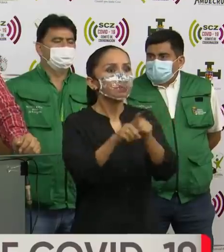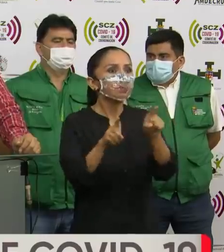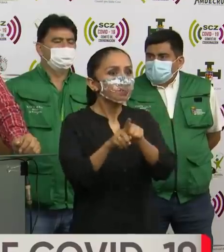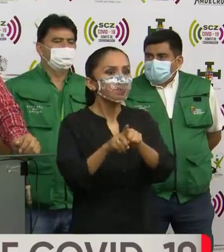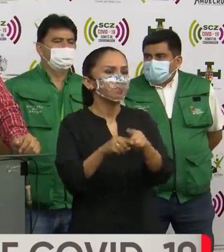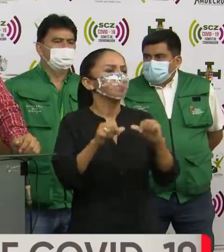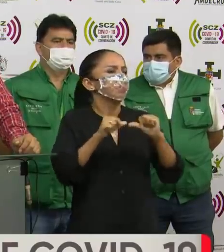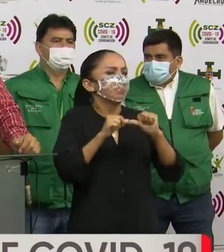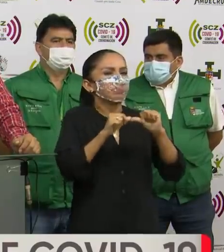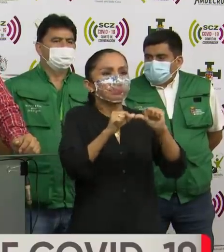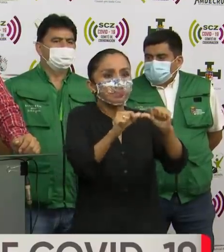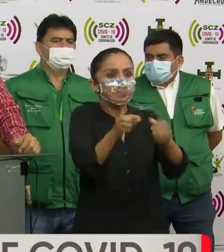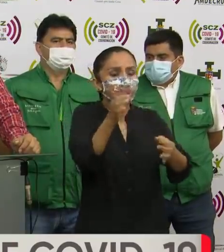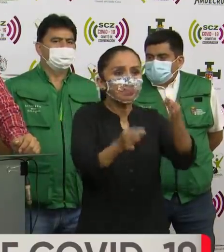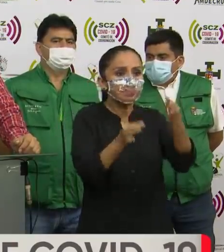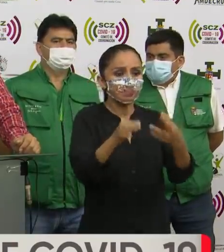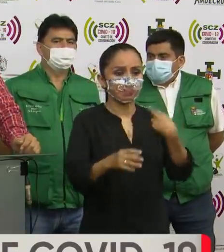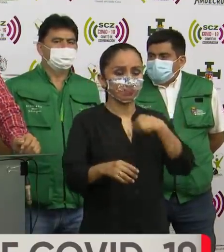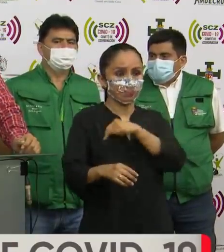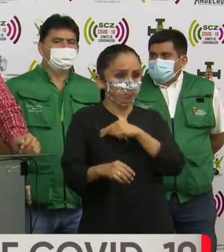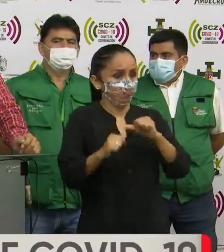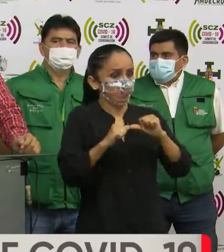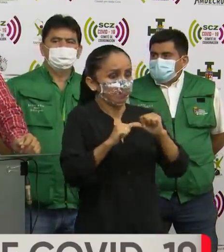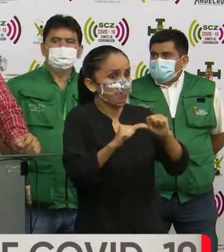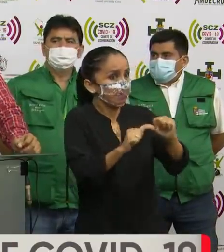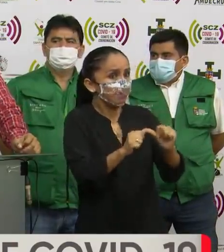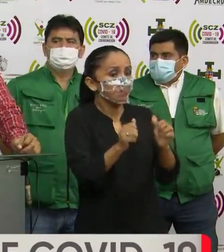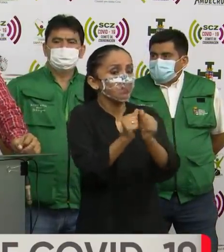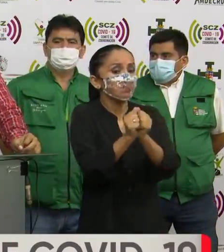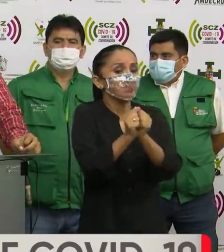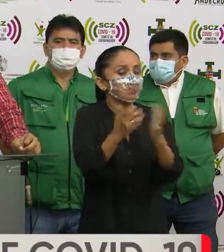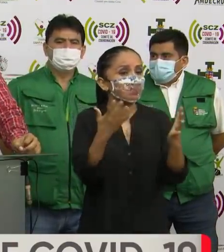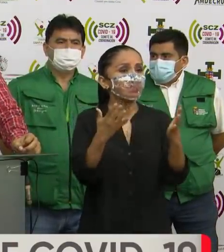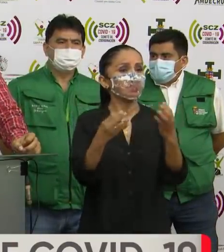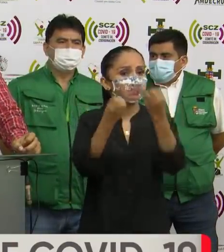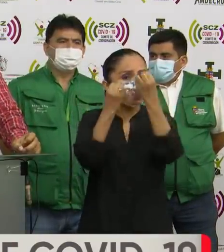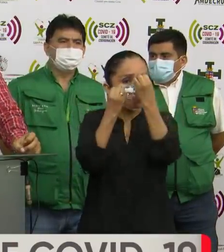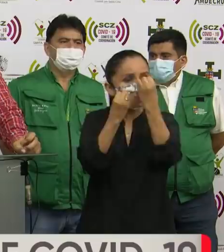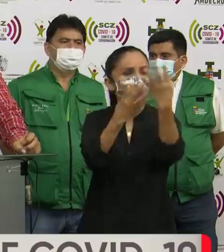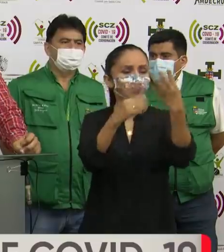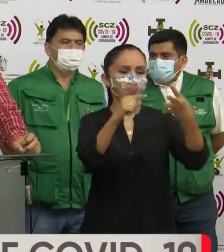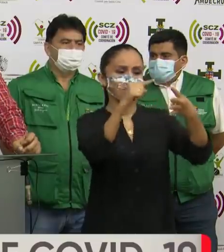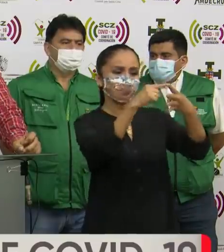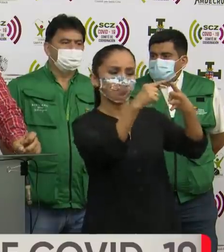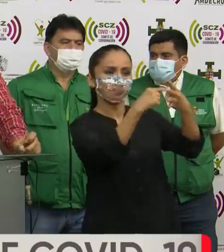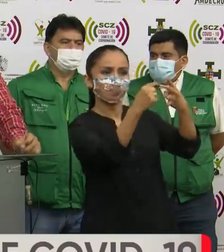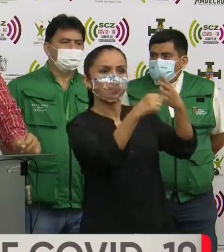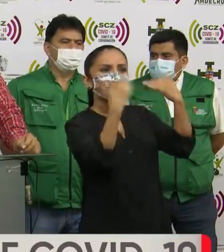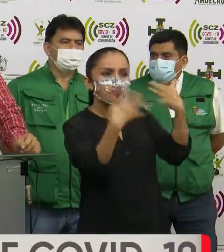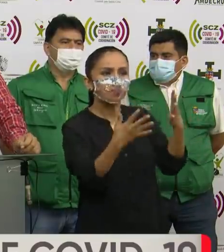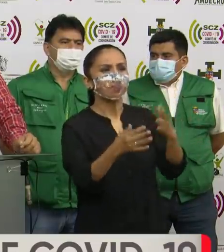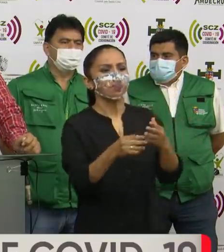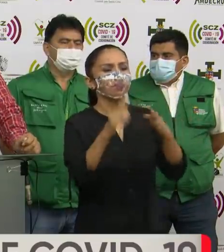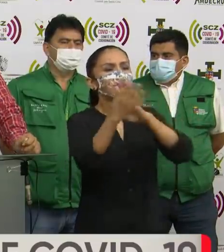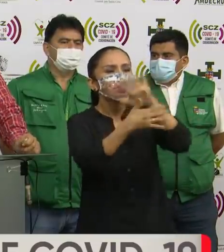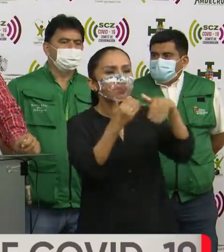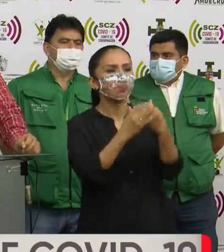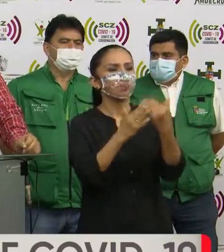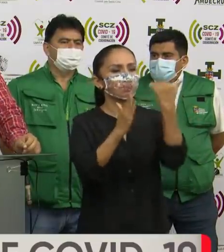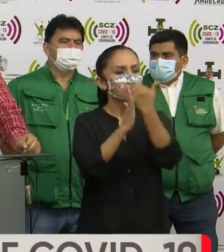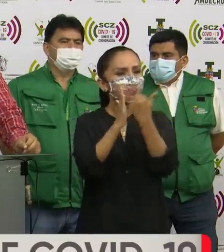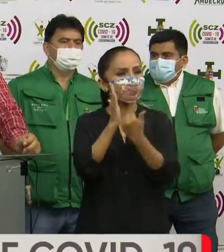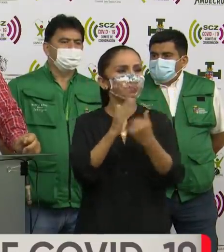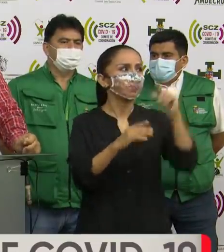va a continuar en la medida en la que sigamos nosotros sin atender a las medidas que se han indicado, que tanto desde el